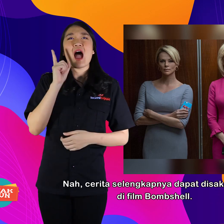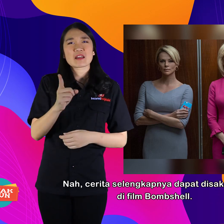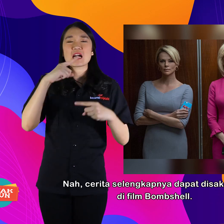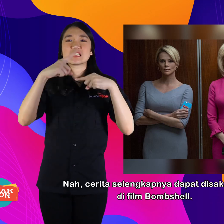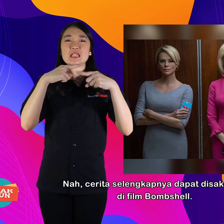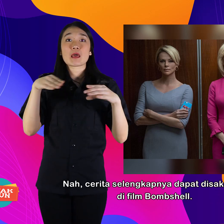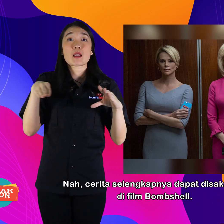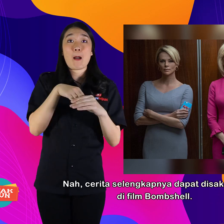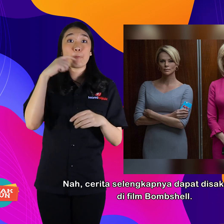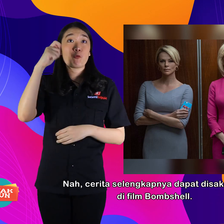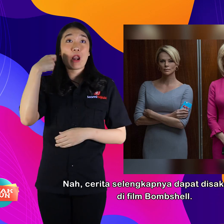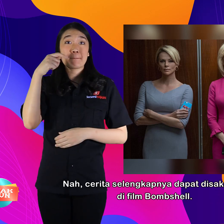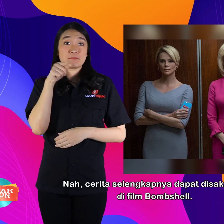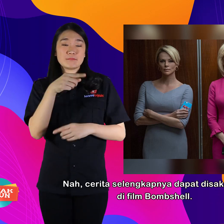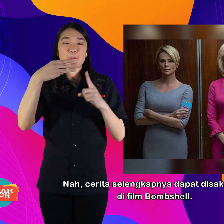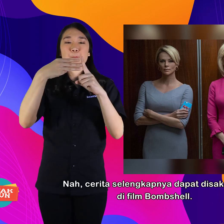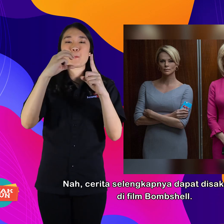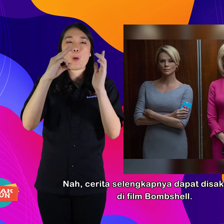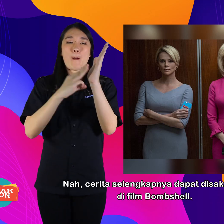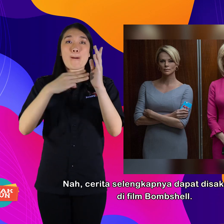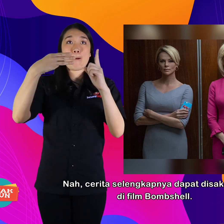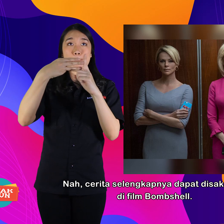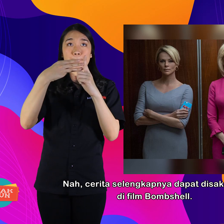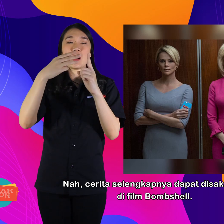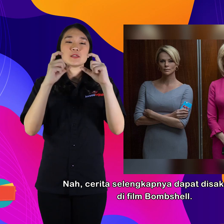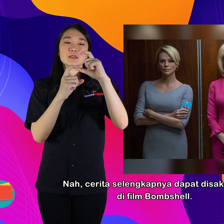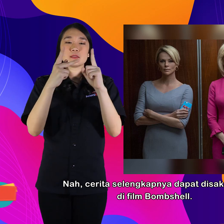Nah, cerita selengkapnya dapat disaksikan di film Bombshell.